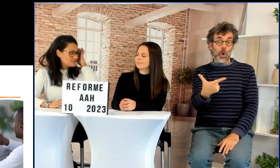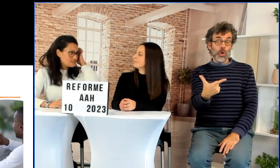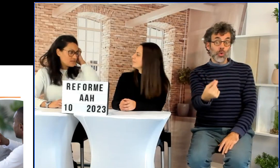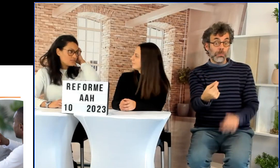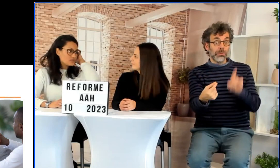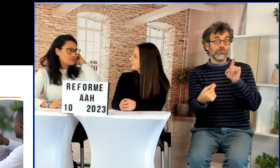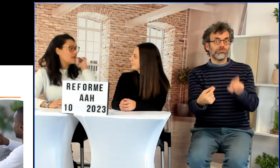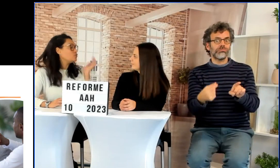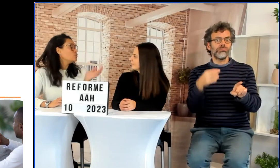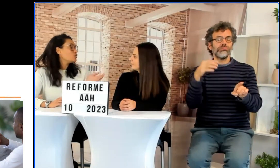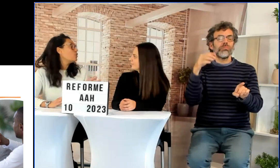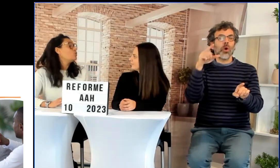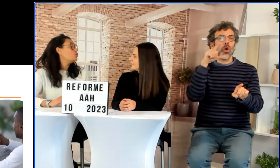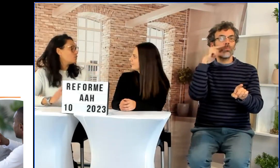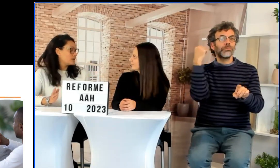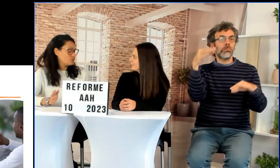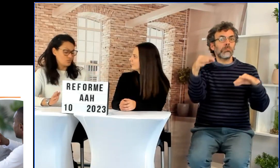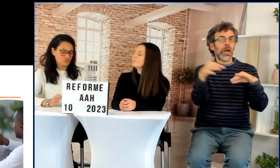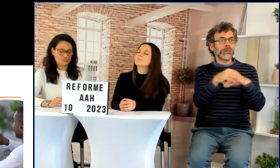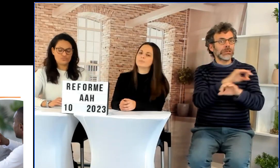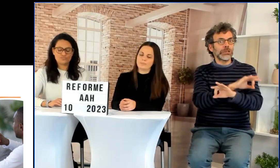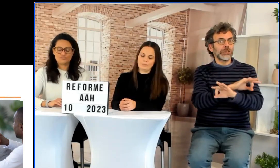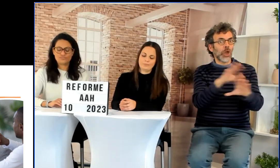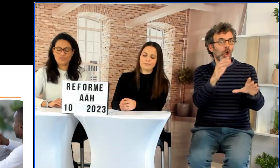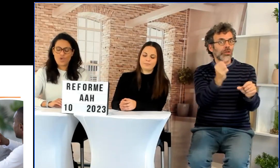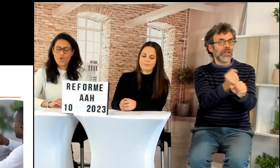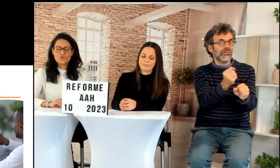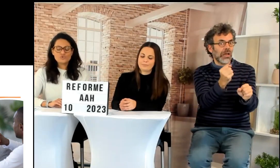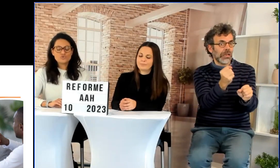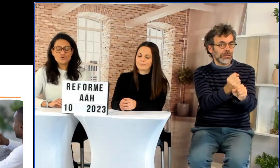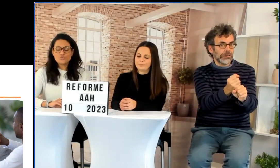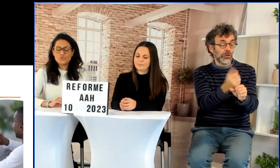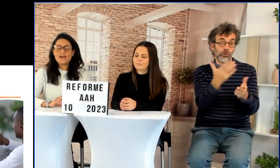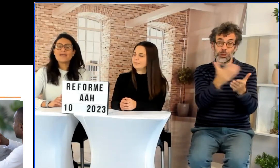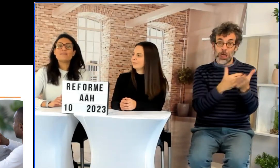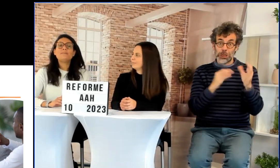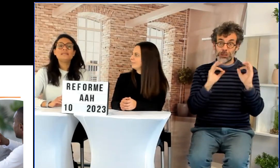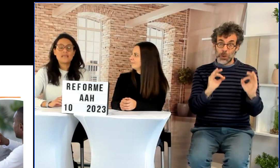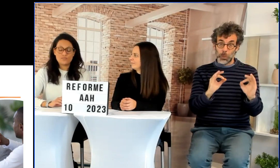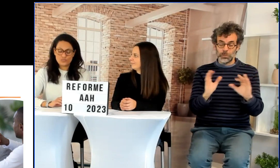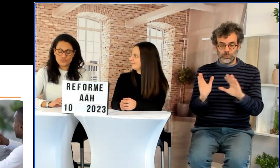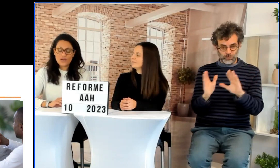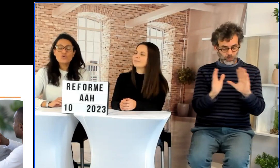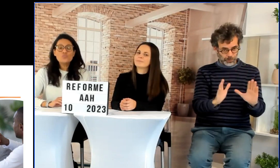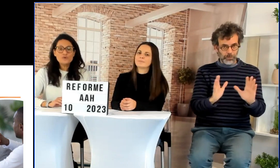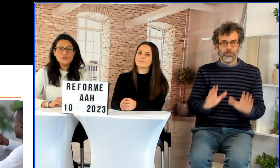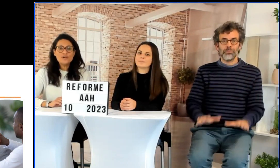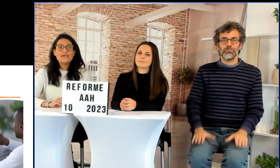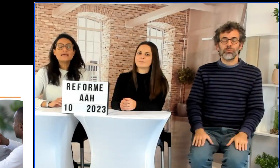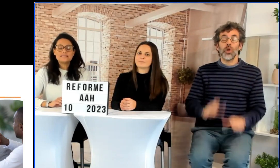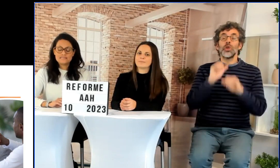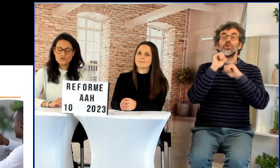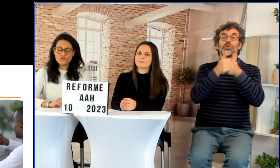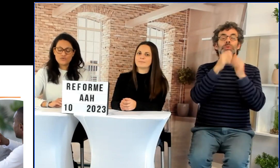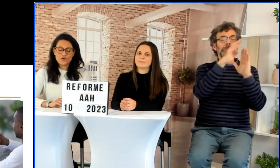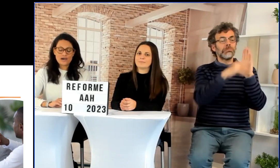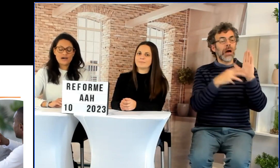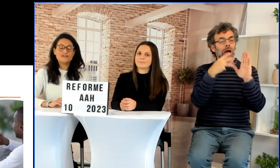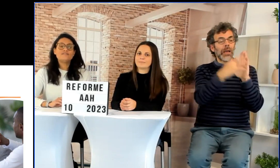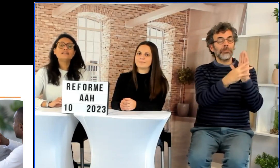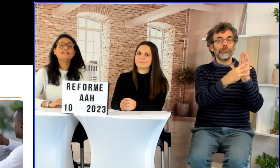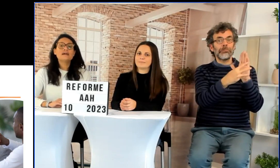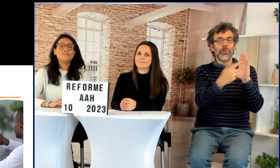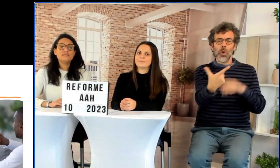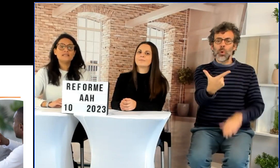sans activité. Il n'a donc aucun revenu. Selon le barème applicable pour un couple, s'élevant